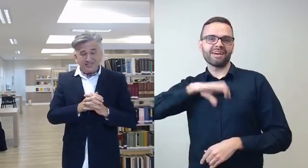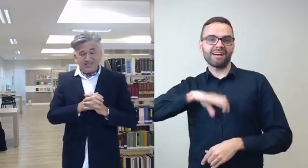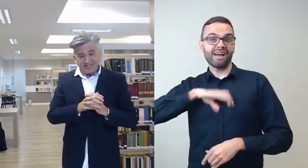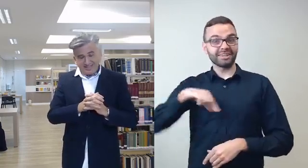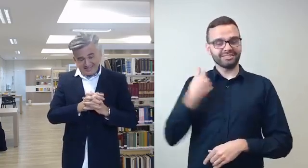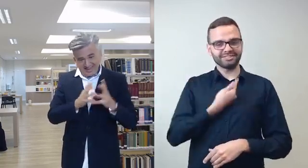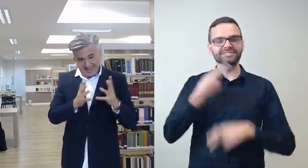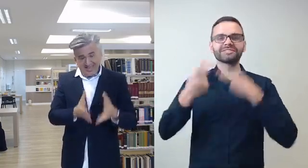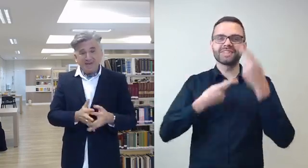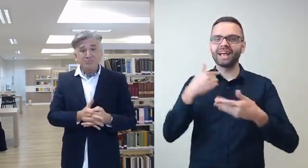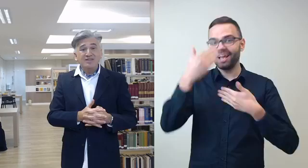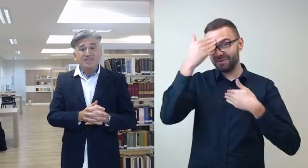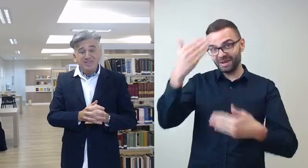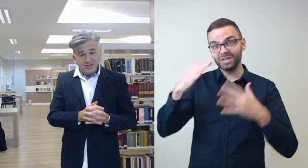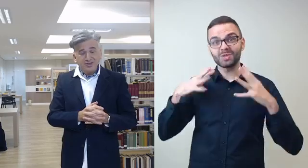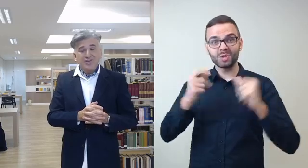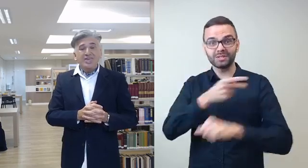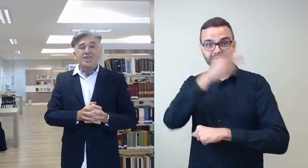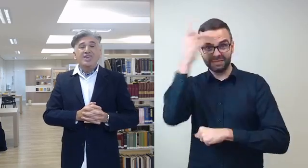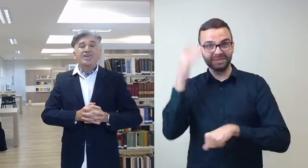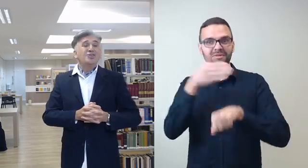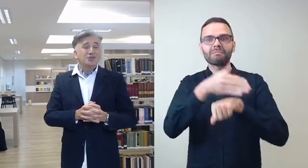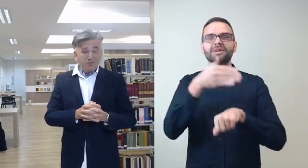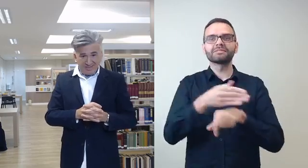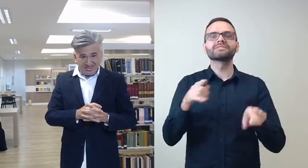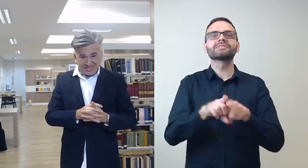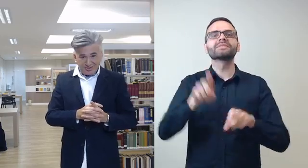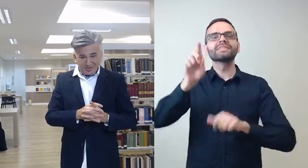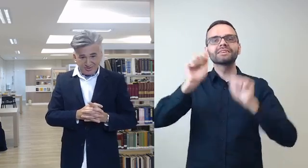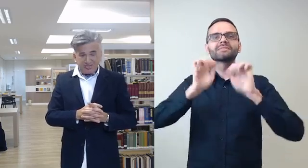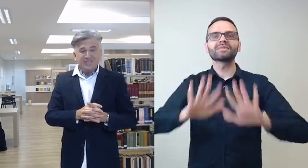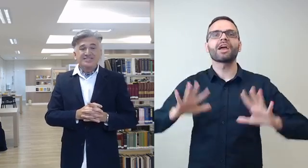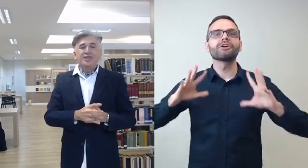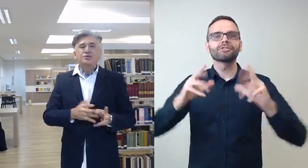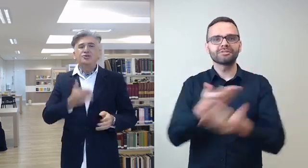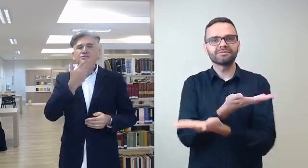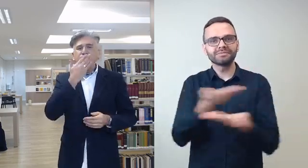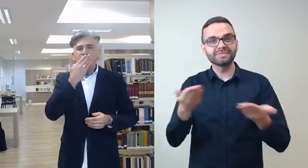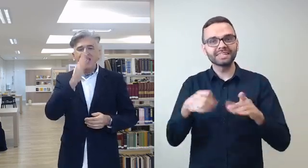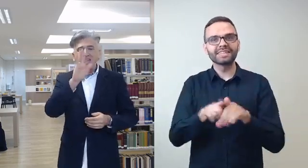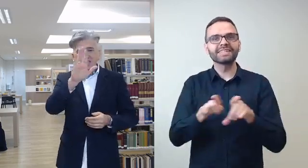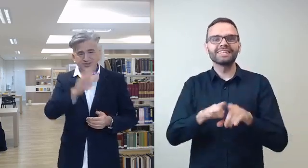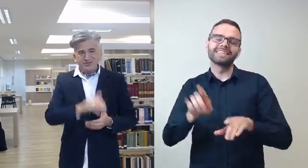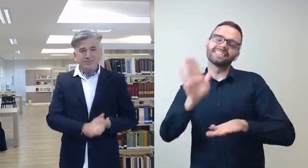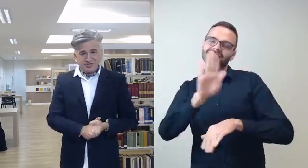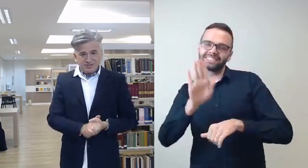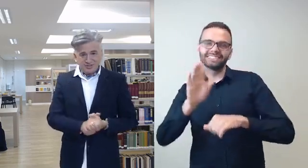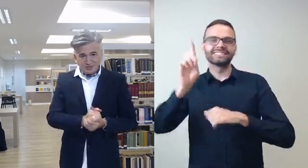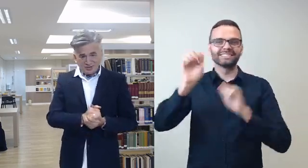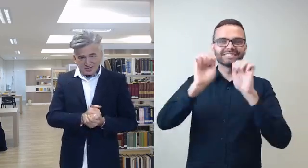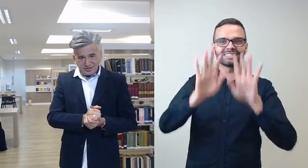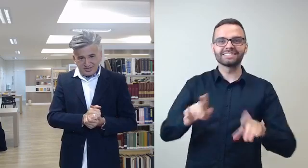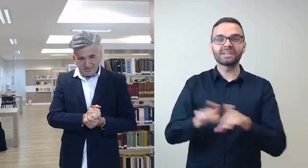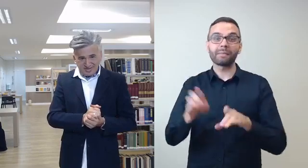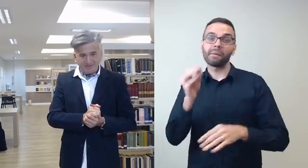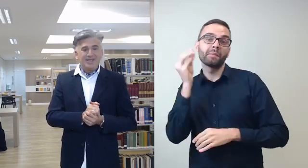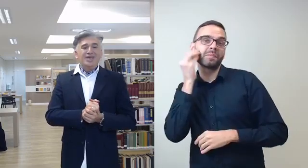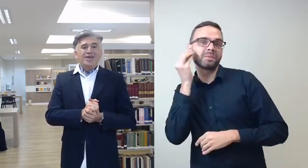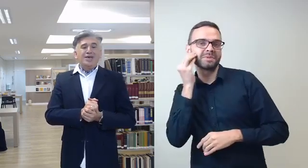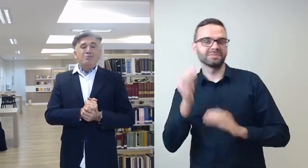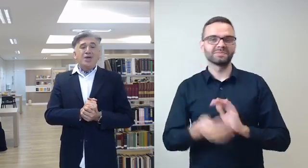por estar acá, bienvenido, que Dios nos bendiga a todos. Saludos, cariños e besos em seu coração